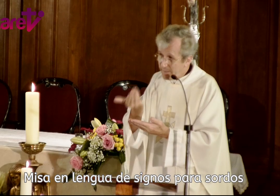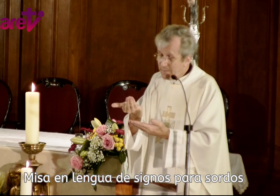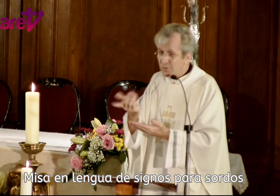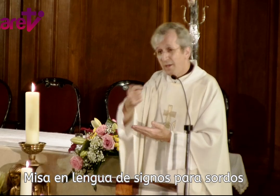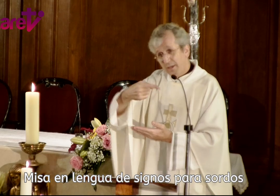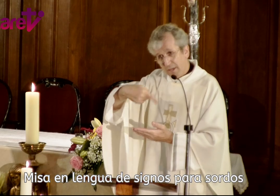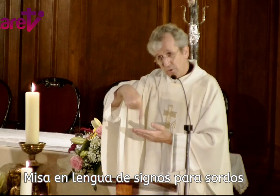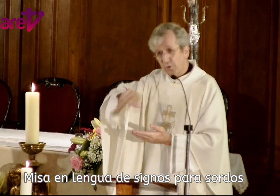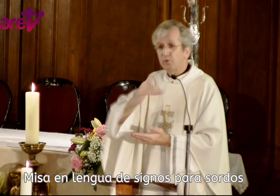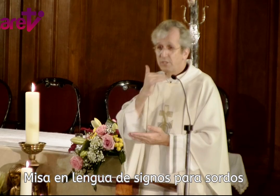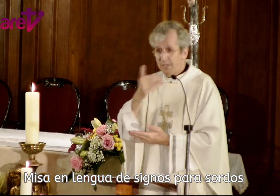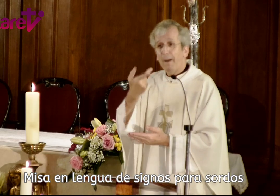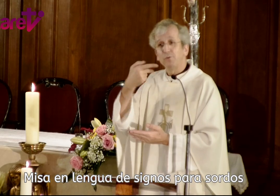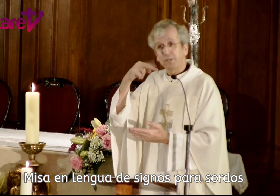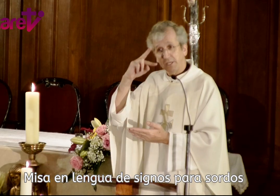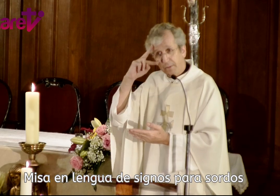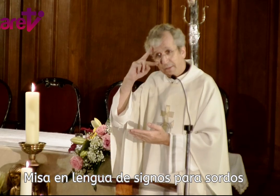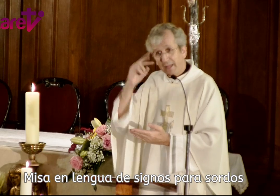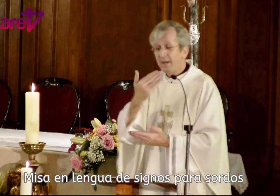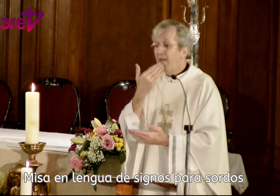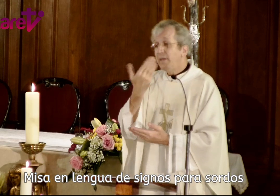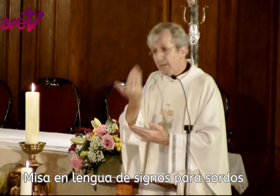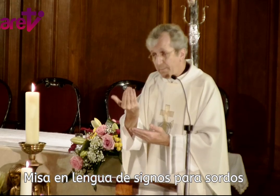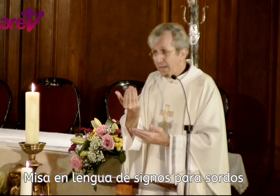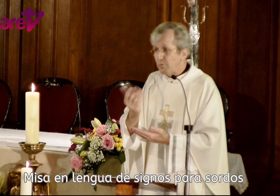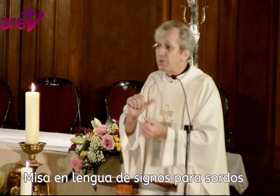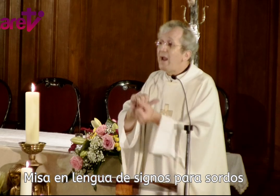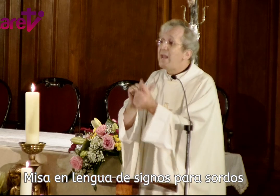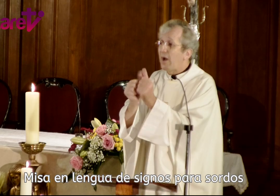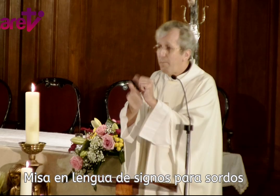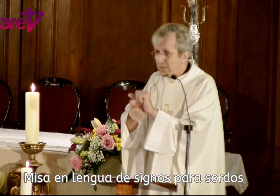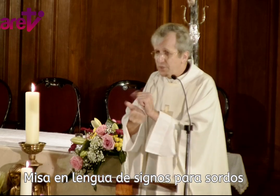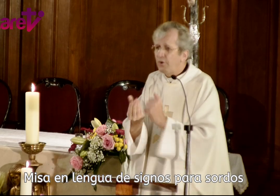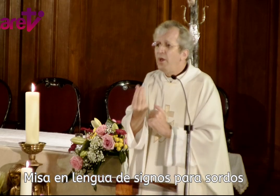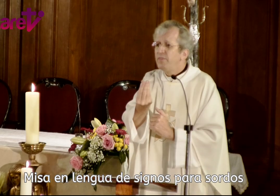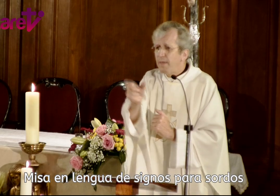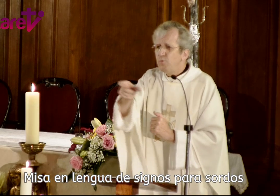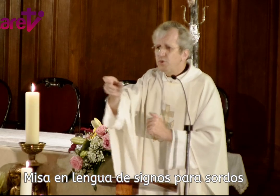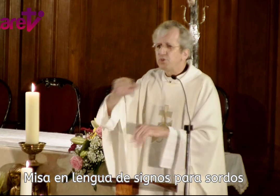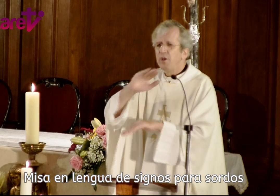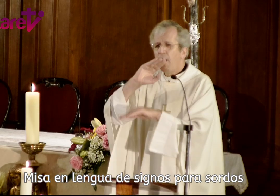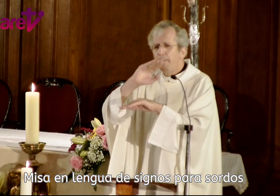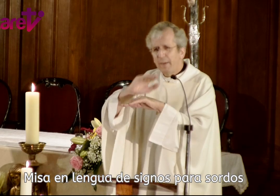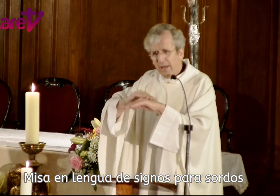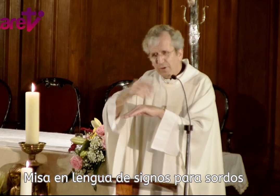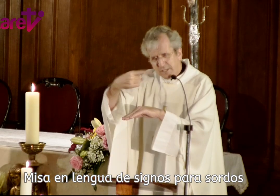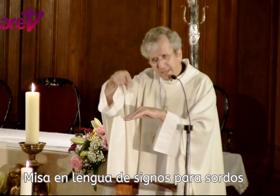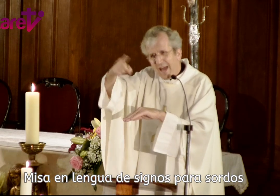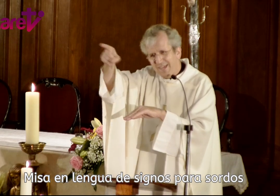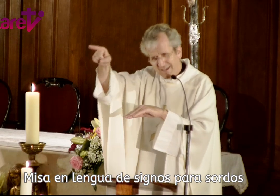pedimos que nosotros sepamos experimentar y que pidamos la conversión de muchos pecadores que hay